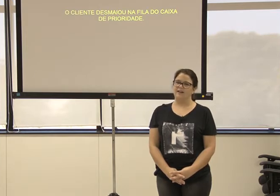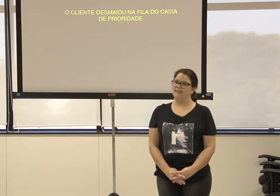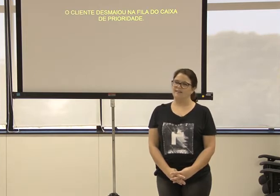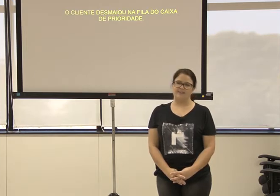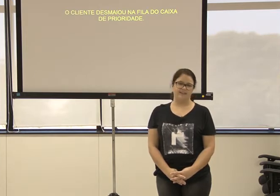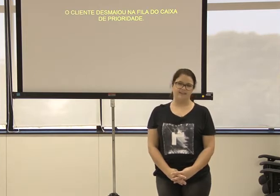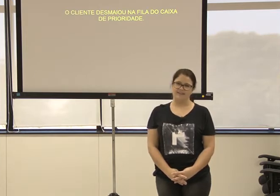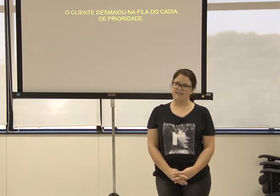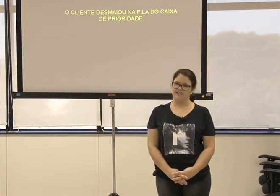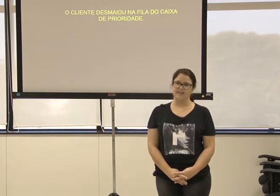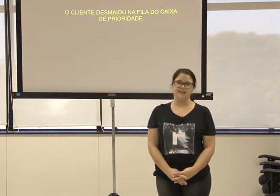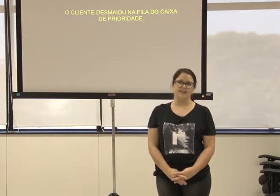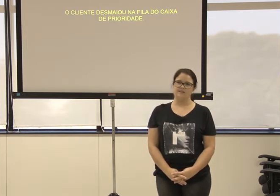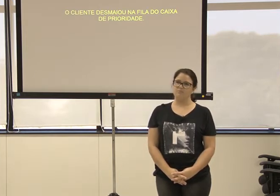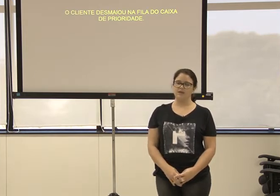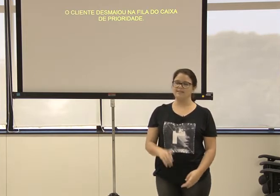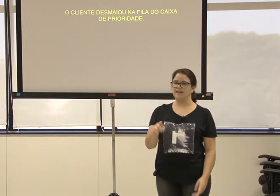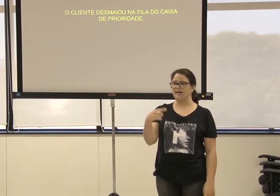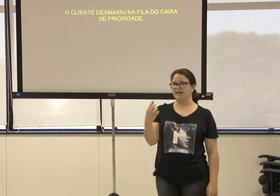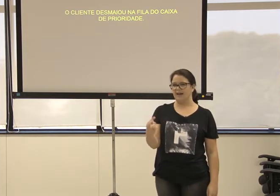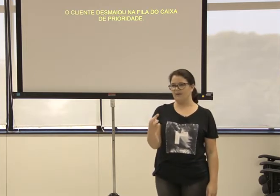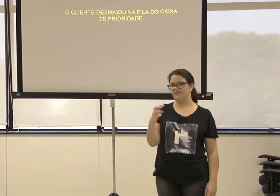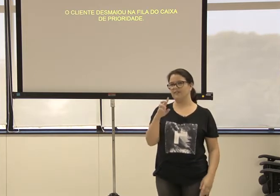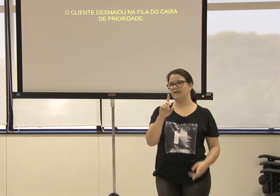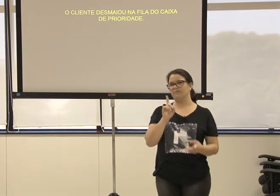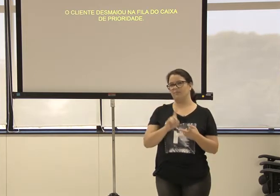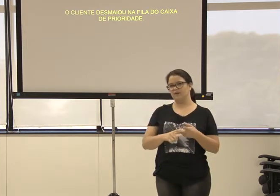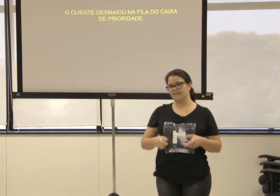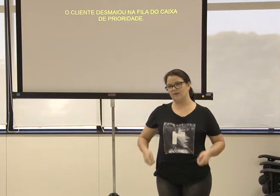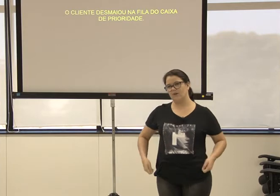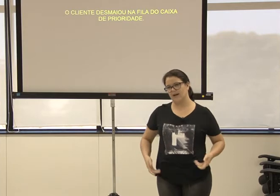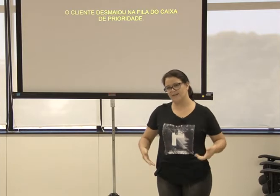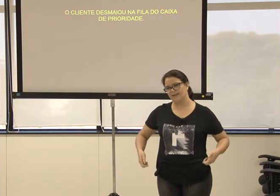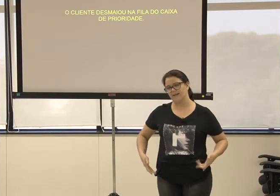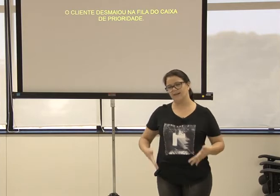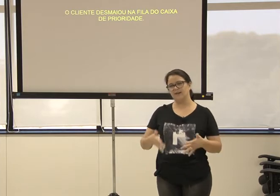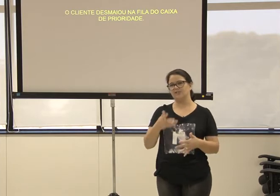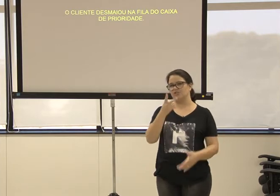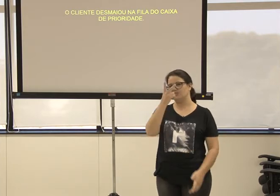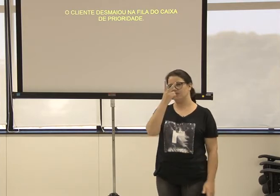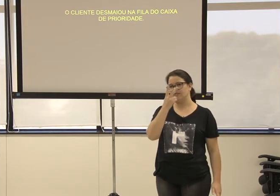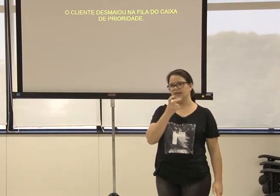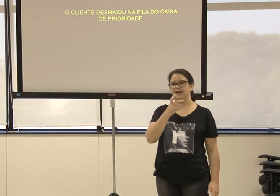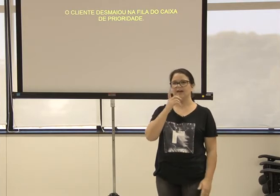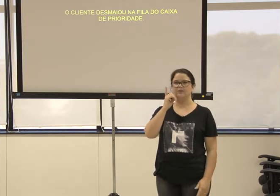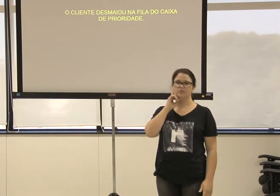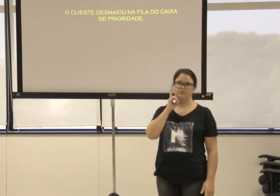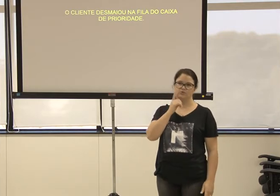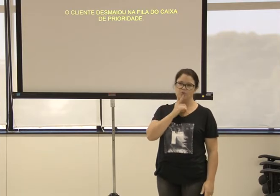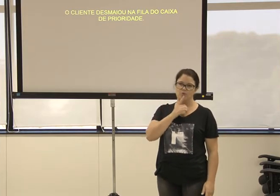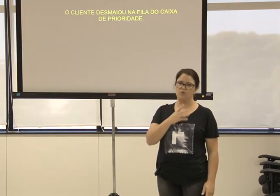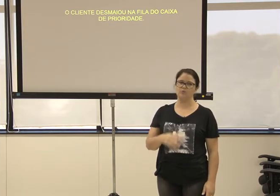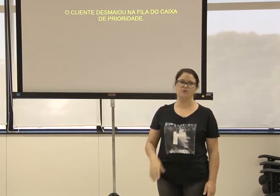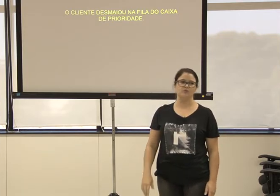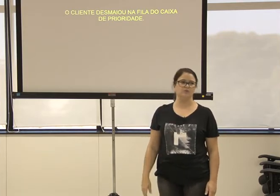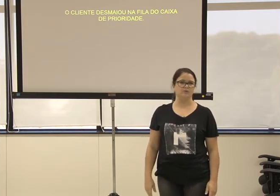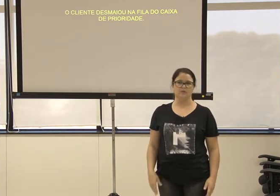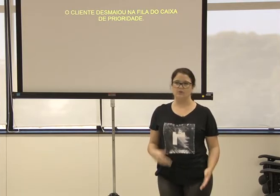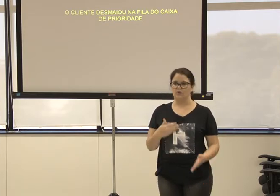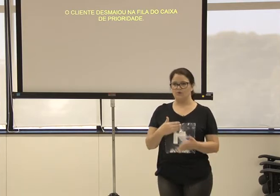fala fila de prioridade. Seja Pode ser a grávida, pode ser o cadeirante, o cego, o A surdo. grávida tem chance, porque a